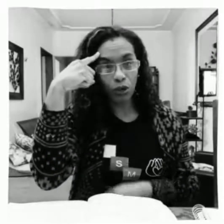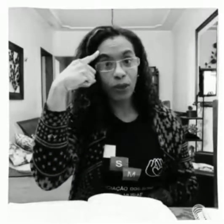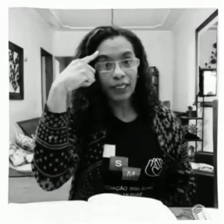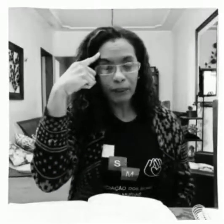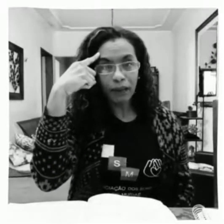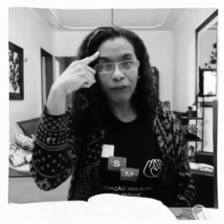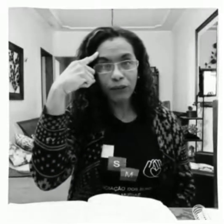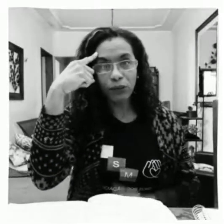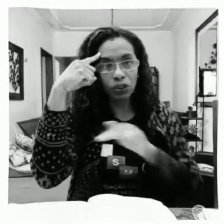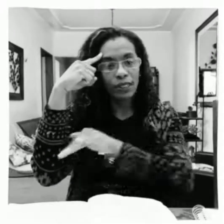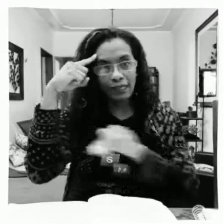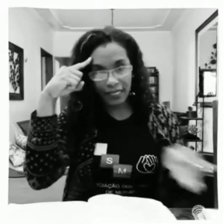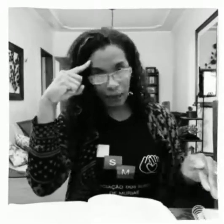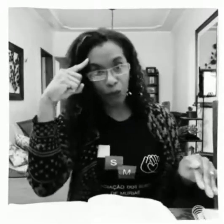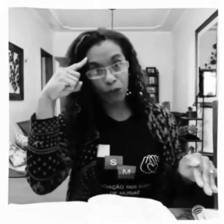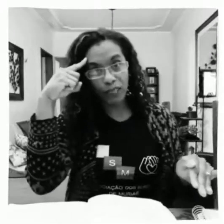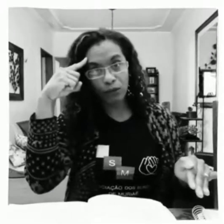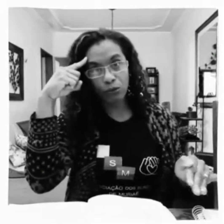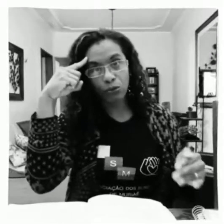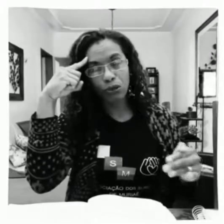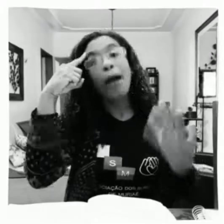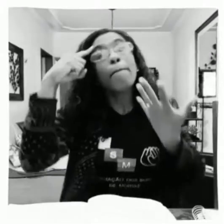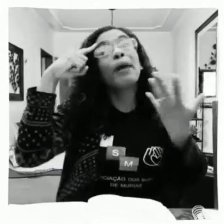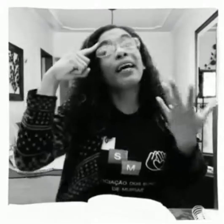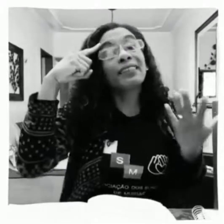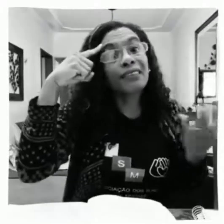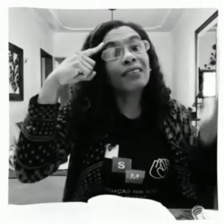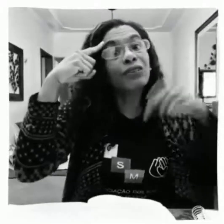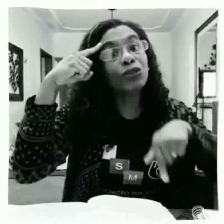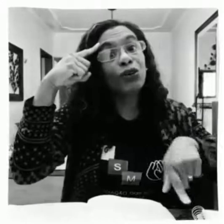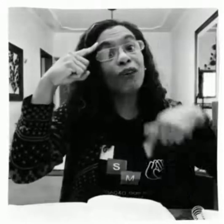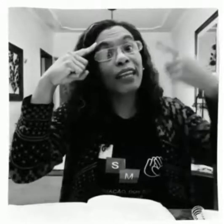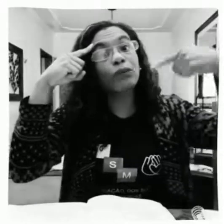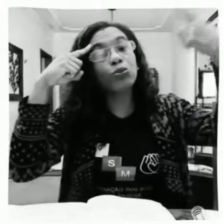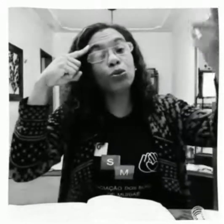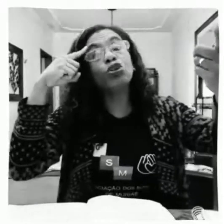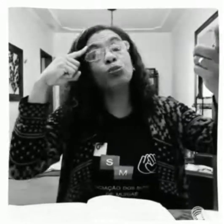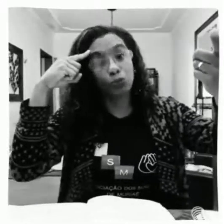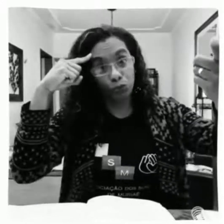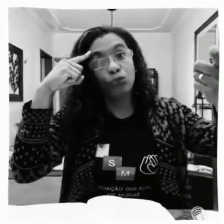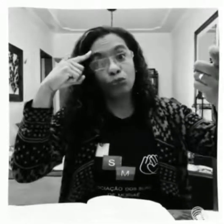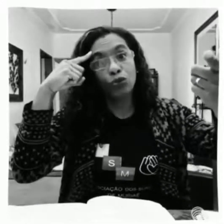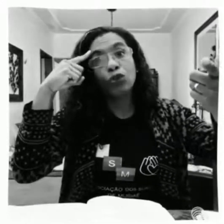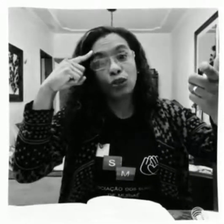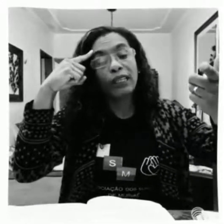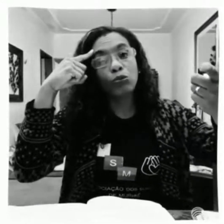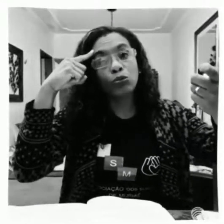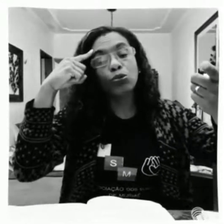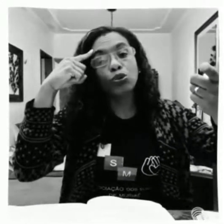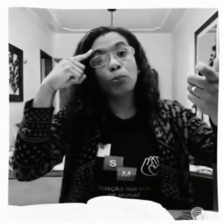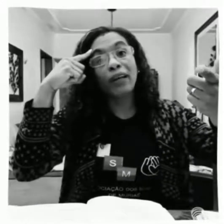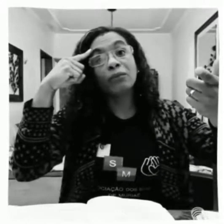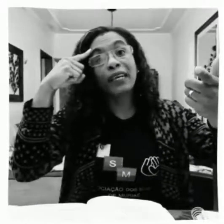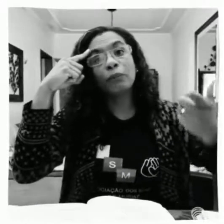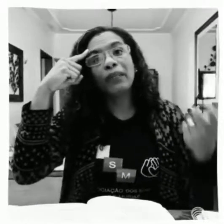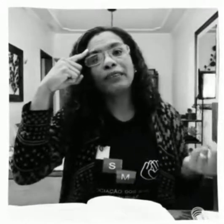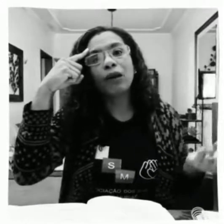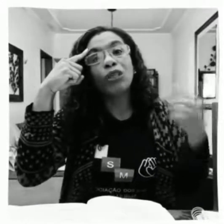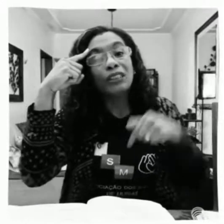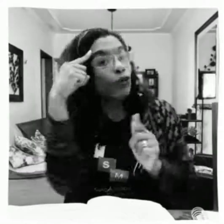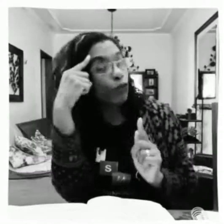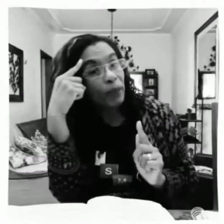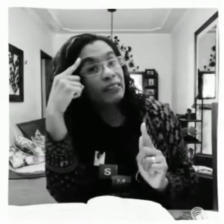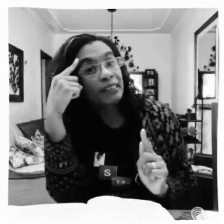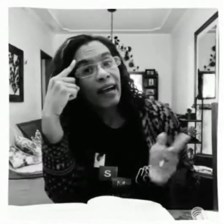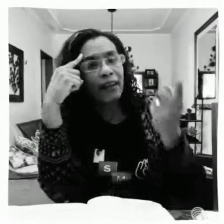eu coloco aqui na minha fronte, sem movimento. Mas nós vamos falar do último parâmetro, que é a